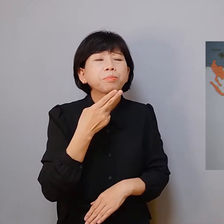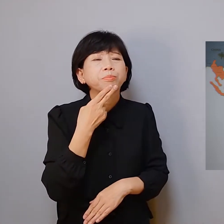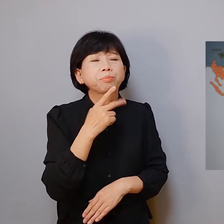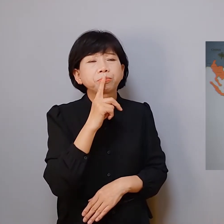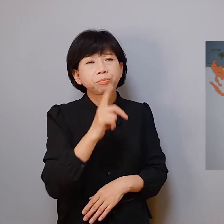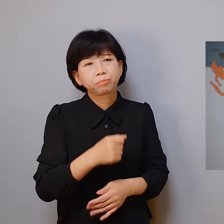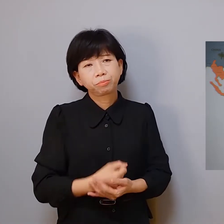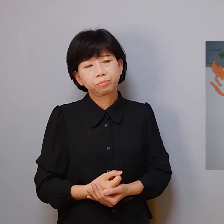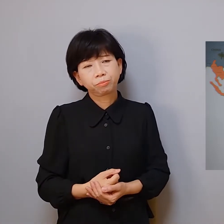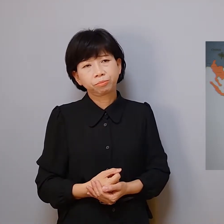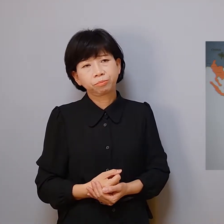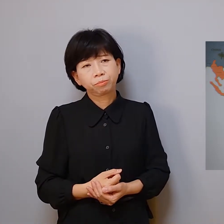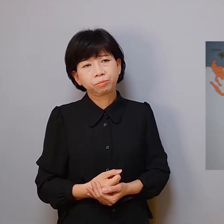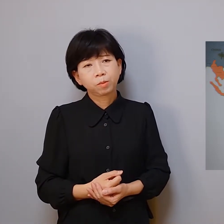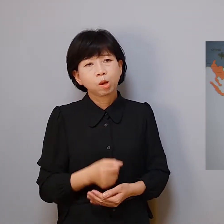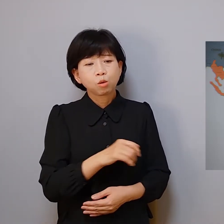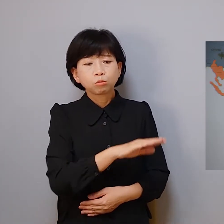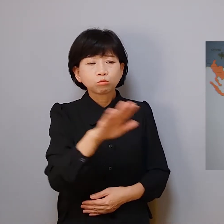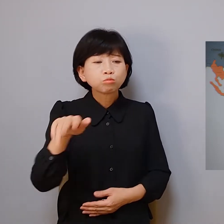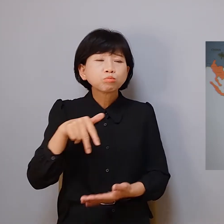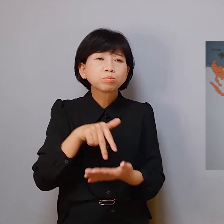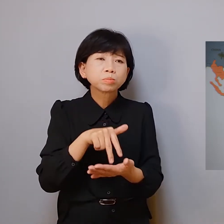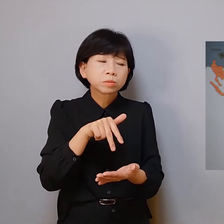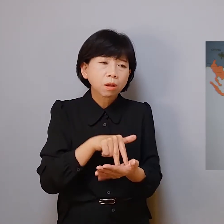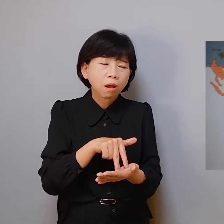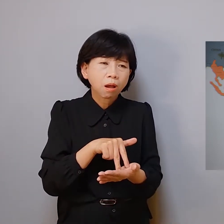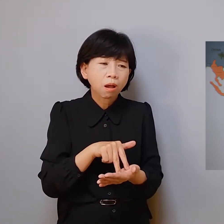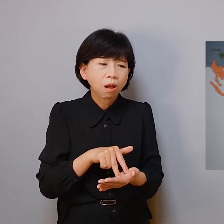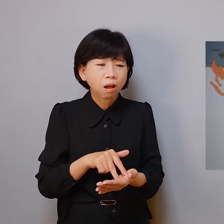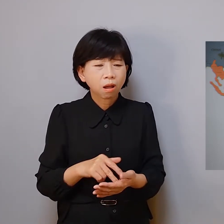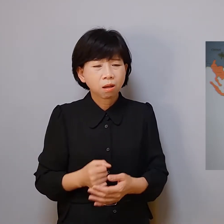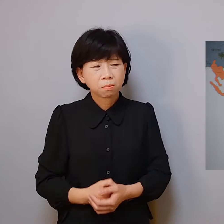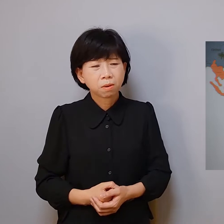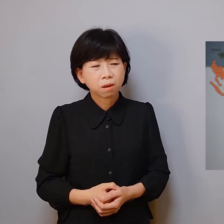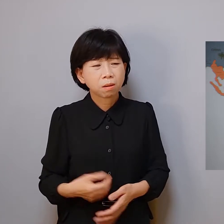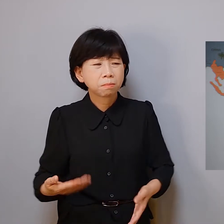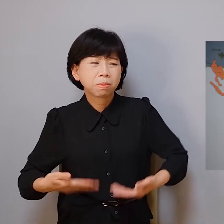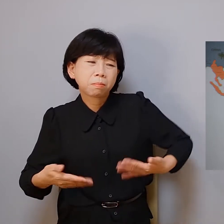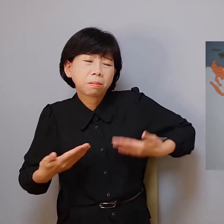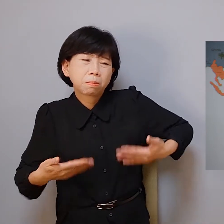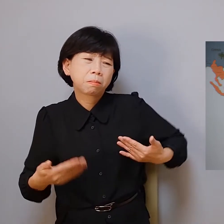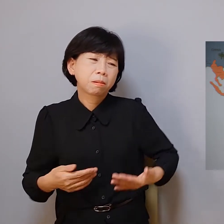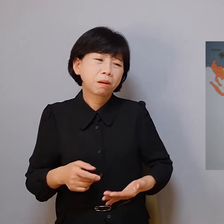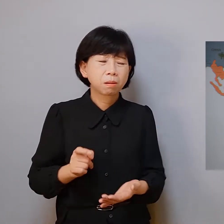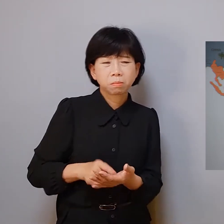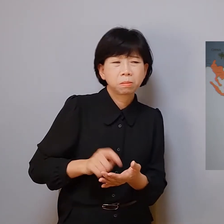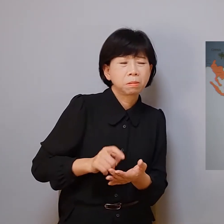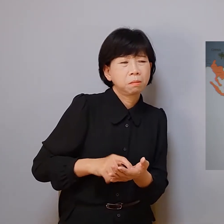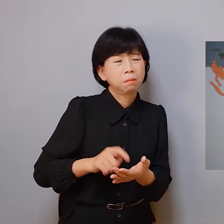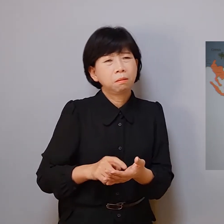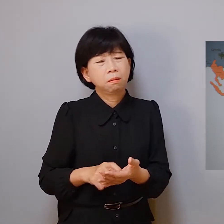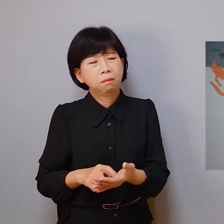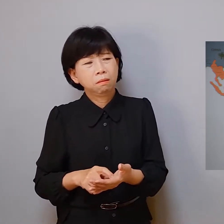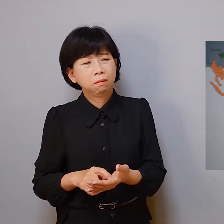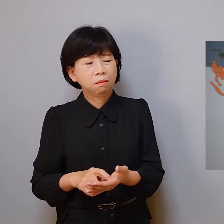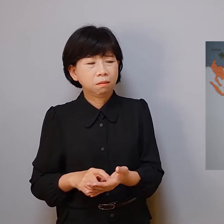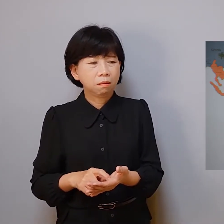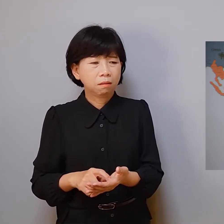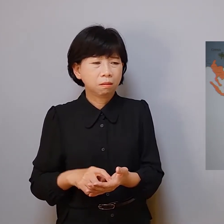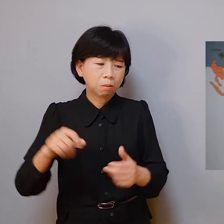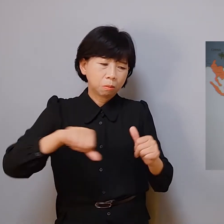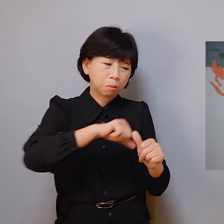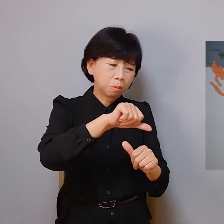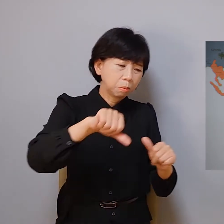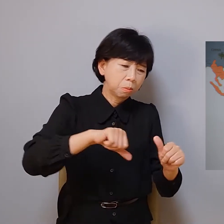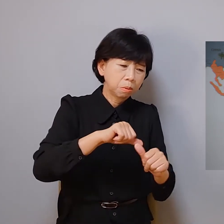않는다 말씀하는 겁니다. 우리가 처한 현실에 참 조급해하고 있습니다. 발을 동동 구르며 이 상황과